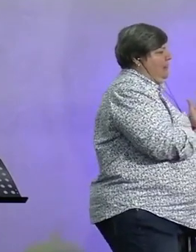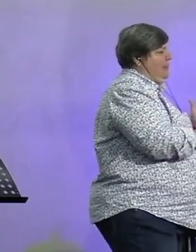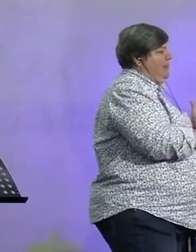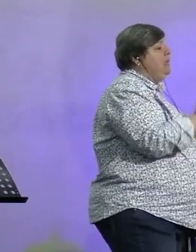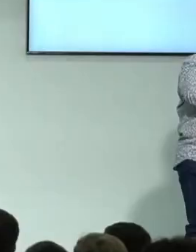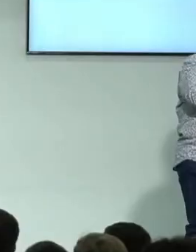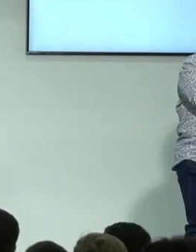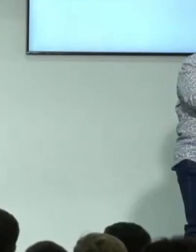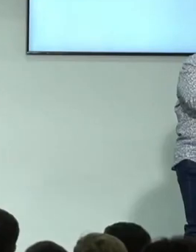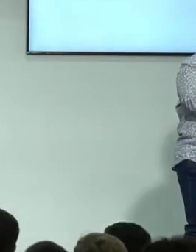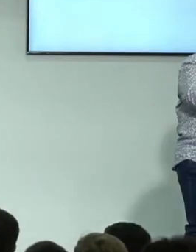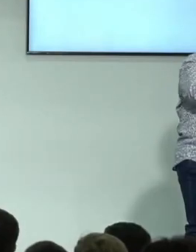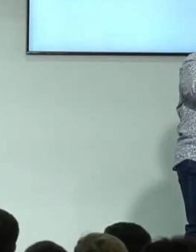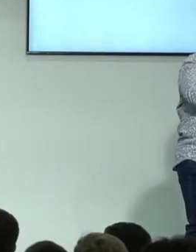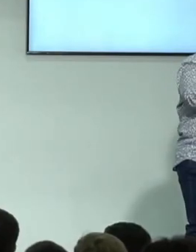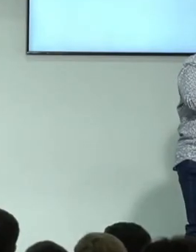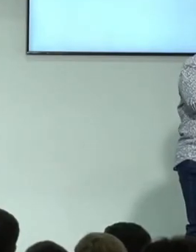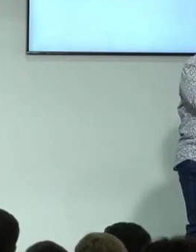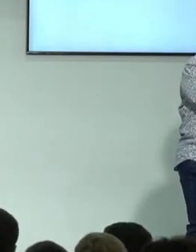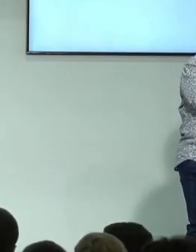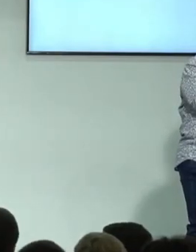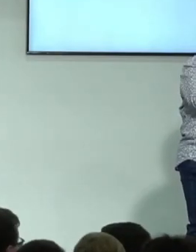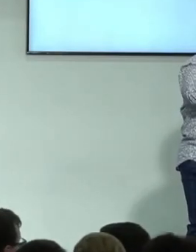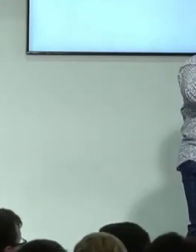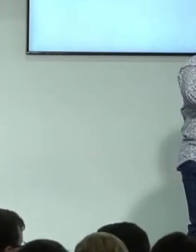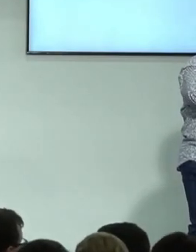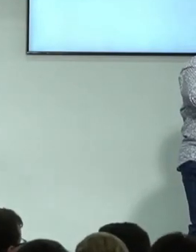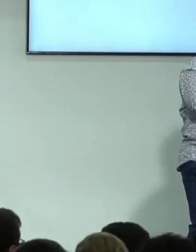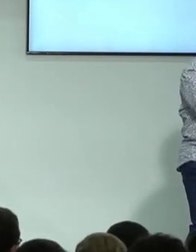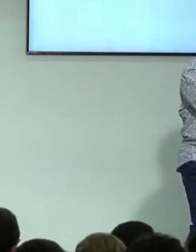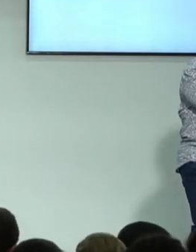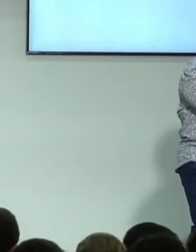vir die ou langs aan, kies 'n Jesus gesindheid in jou lewe.